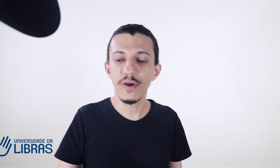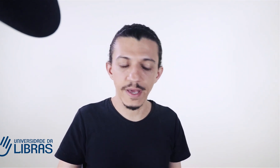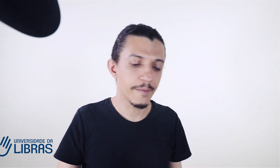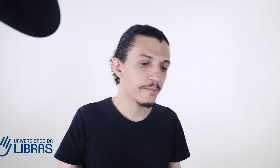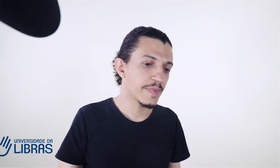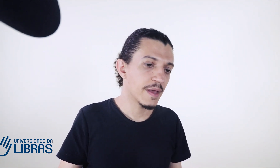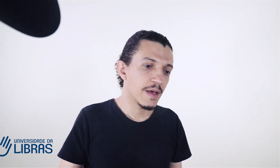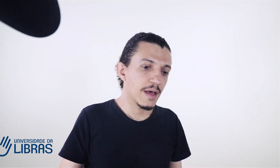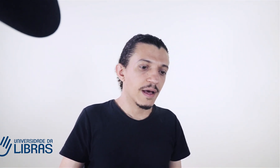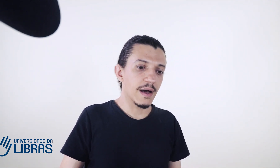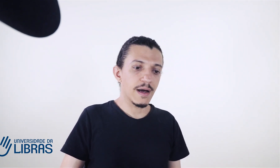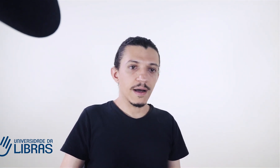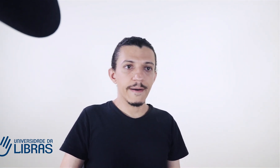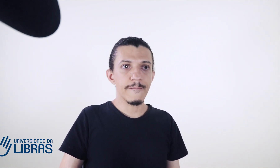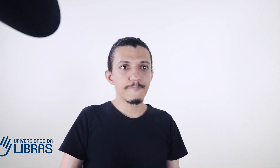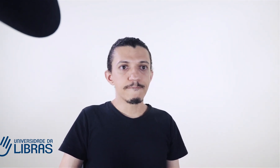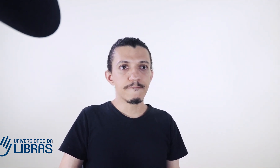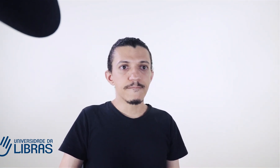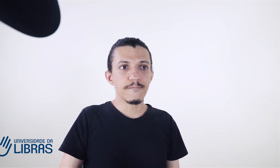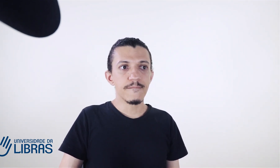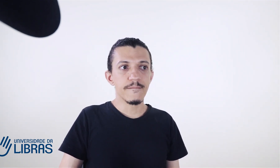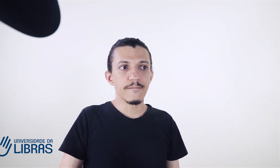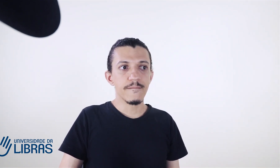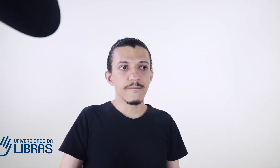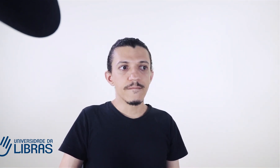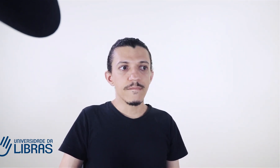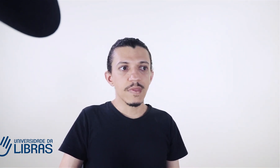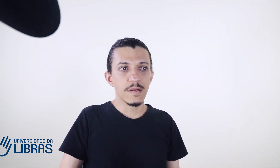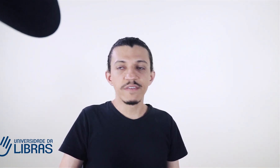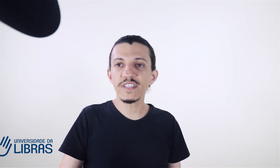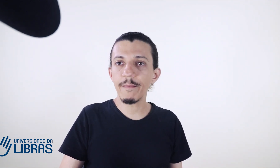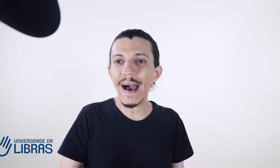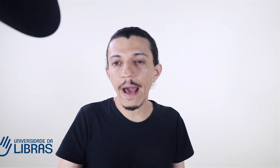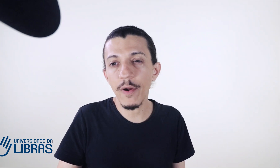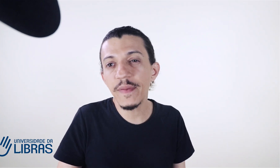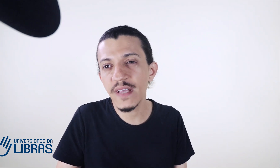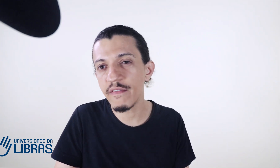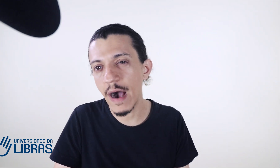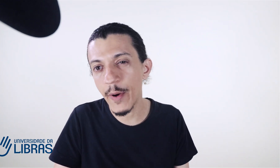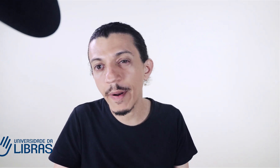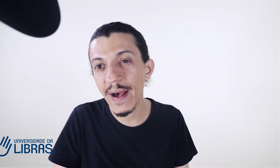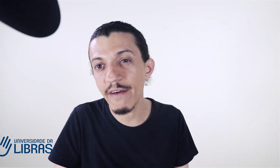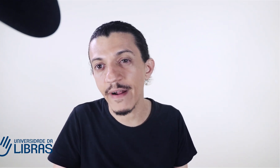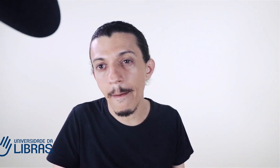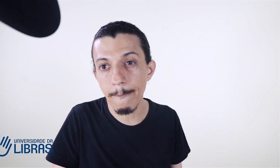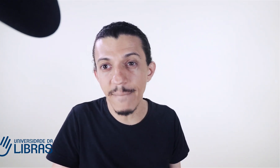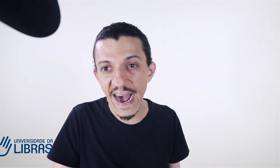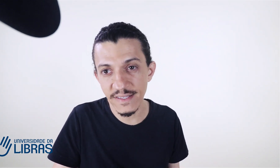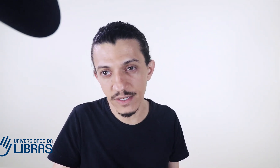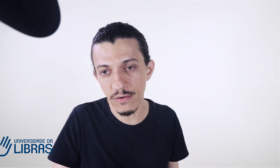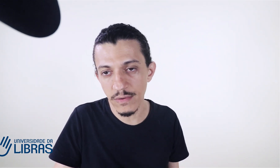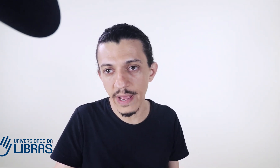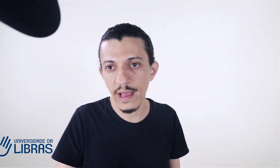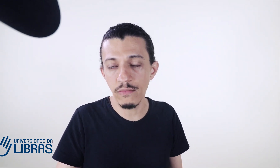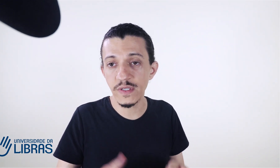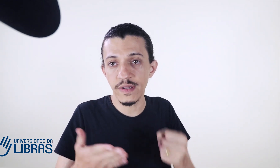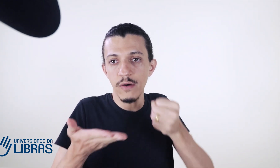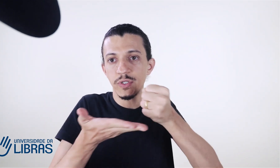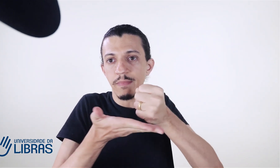quê? Ah, se você parar para observar a própria palavra básico, né, o sinal de